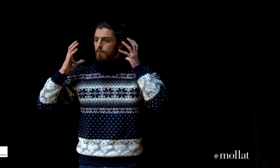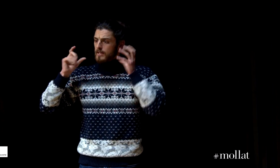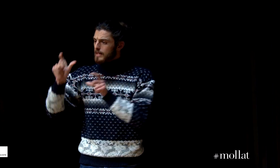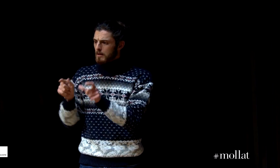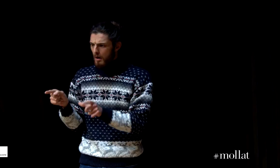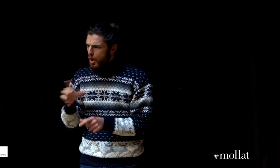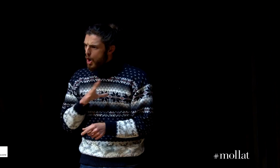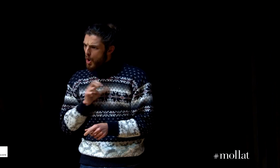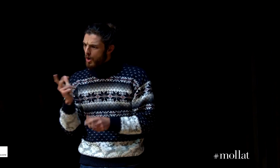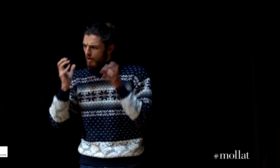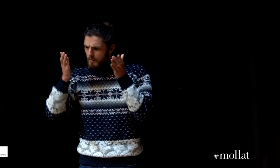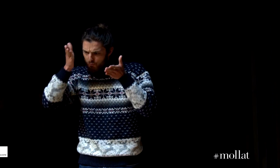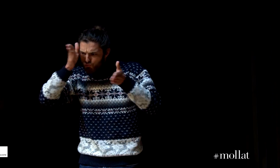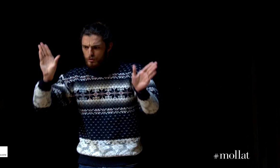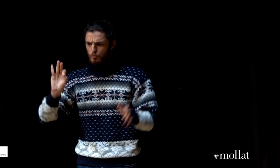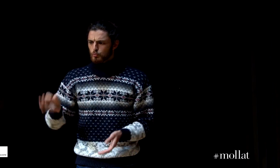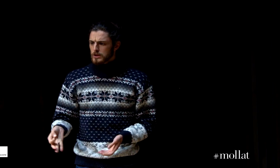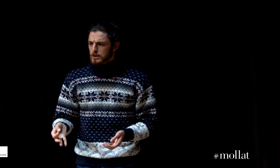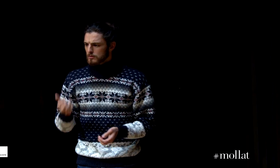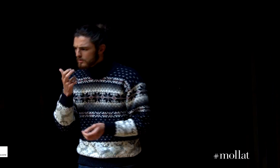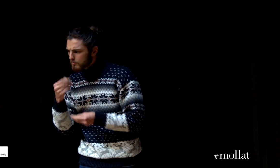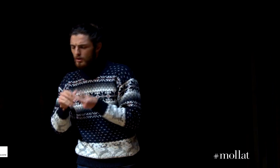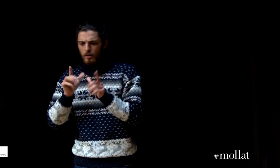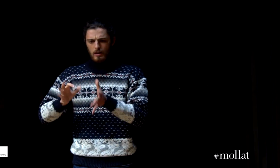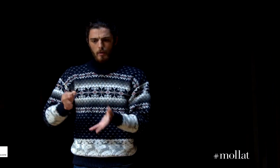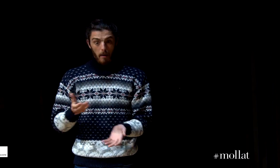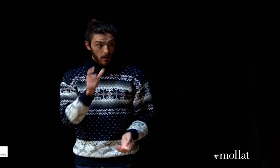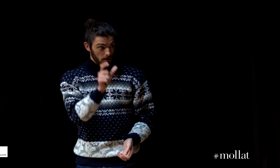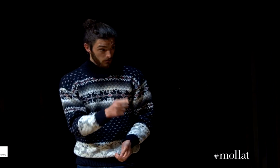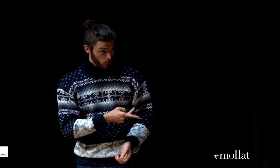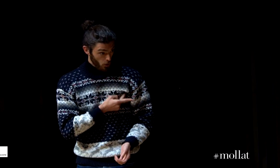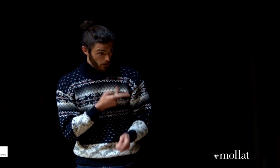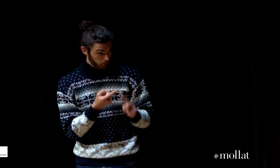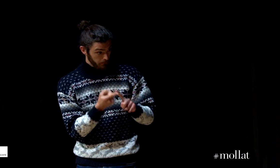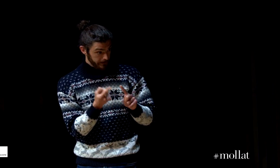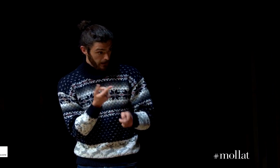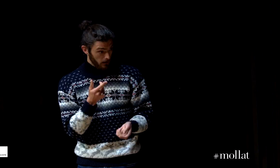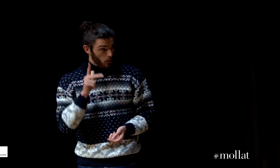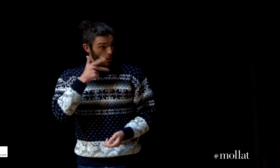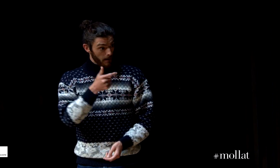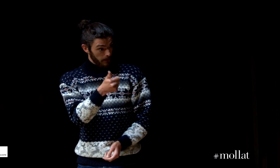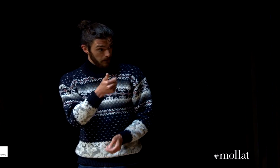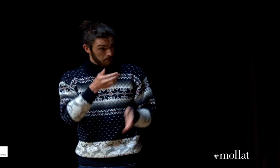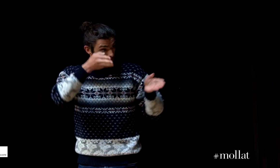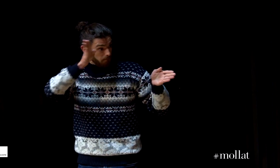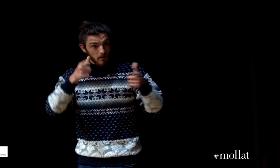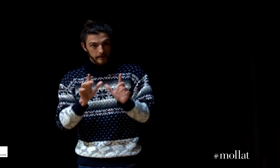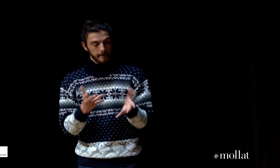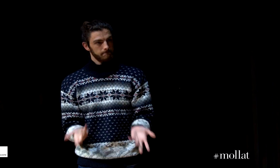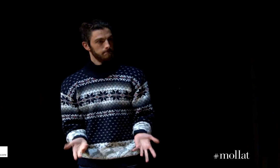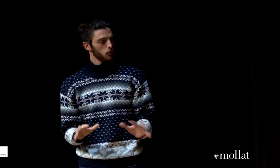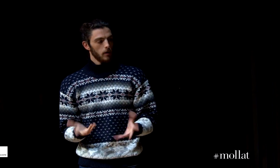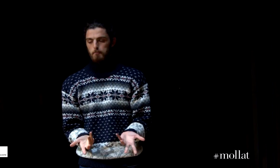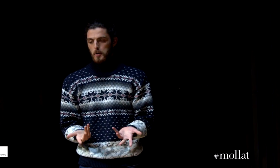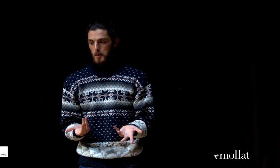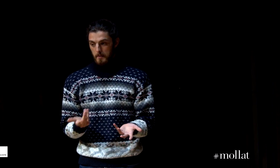comment on intègre à un moment la langue des signes aussi dans le parcours des enfants? Alors les orthophonistes évoluent un peu, commencent à évoquer la langue des signes, mais je pense